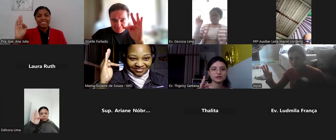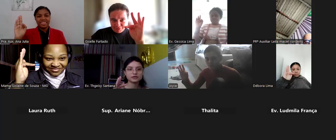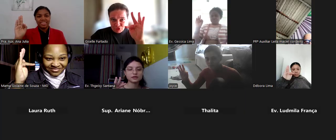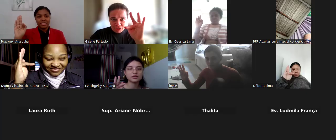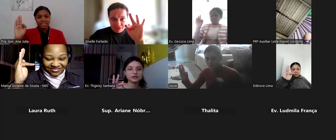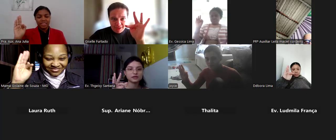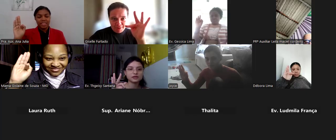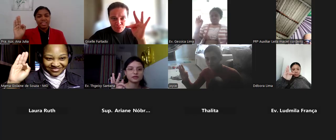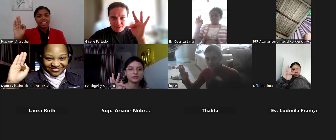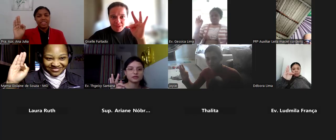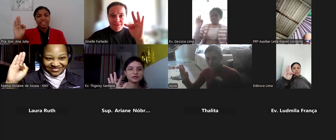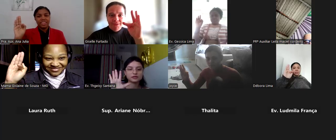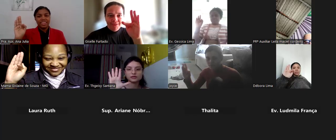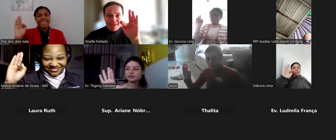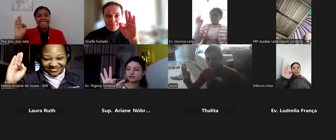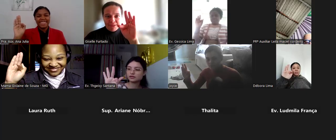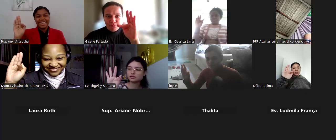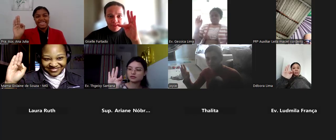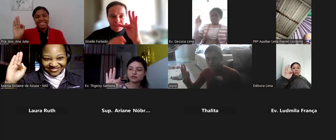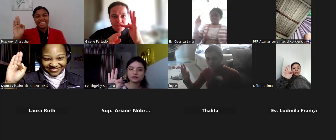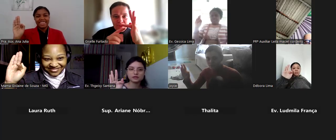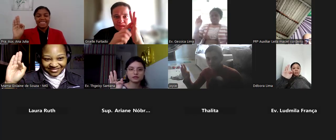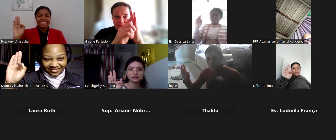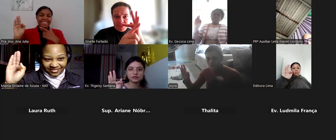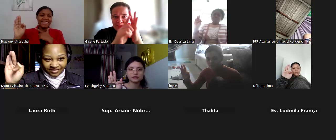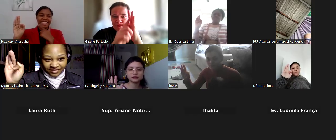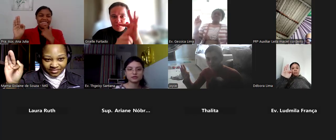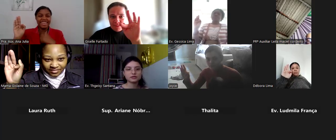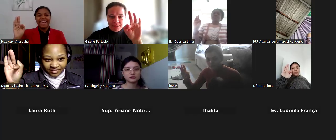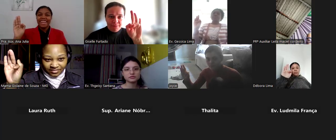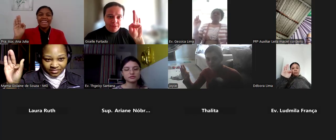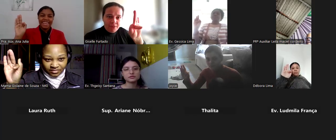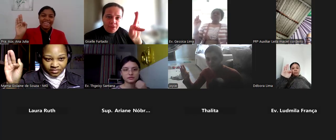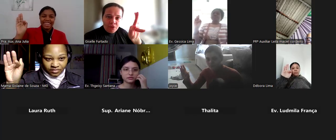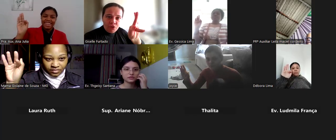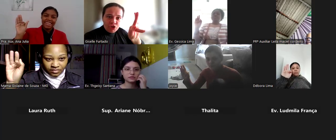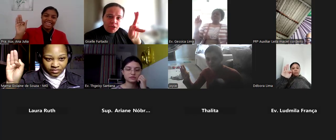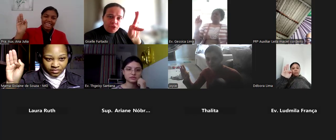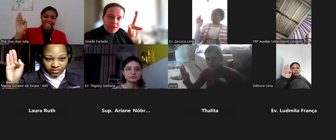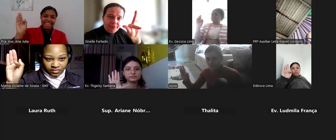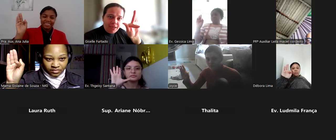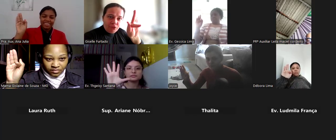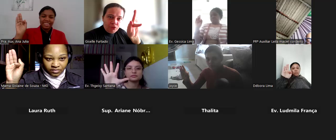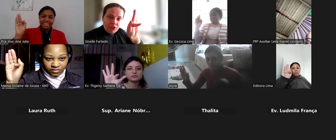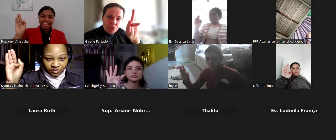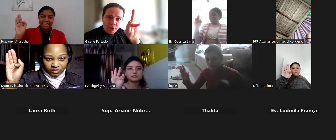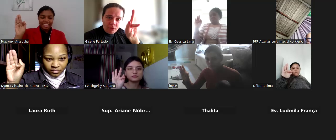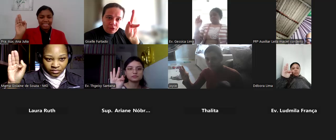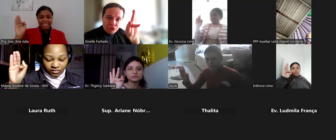O jeito que der a mãozinha aí, tá? Mas a posição é esses três dedos para cima o indicador deitado e o dedão pelo lado de